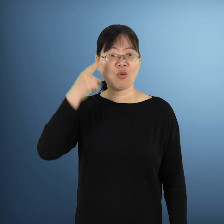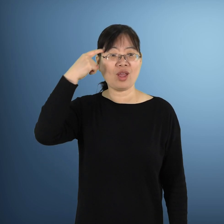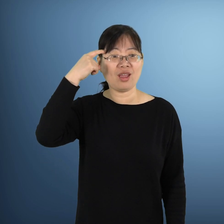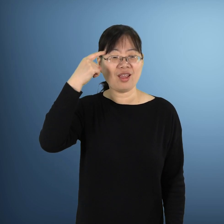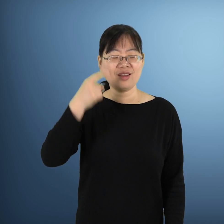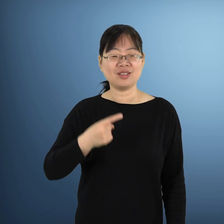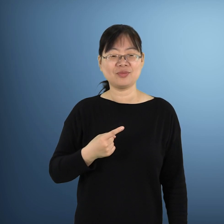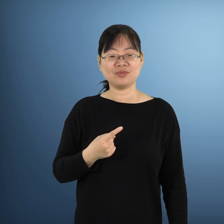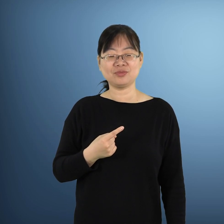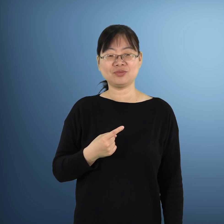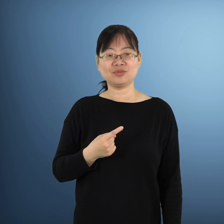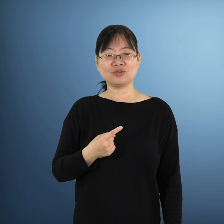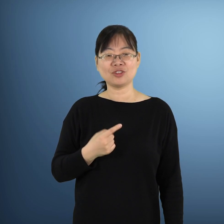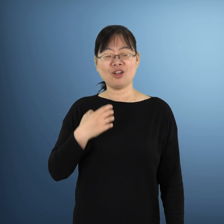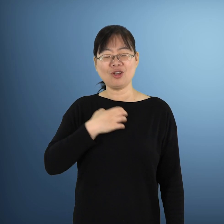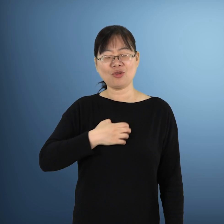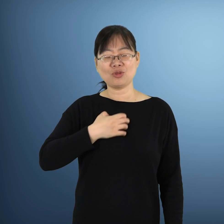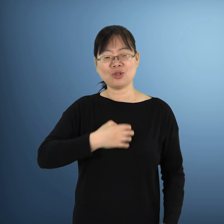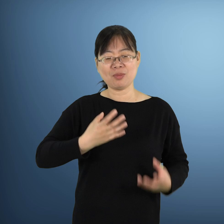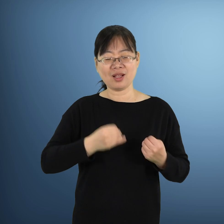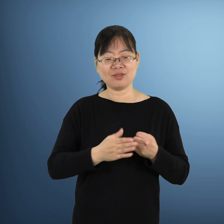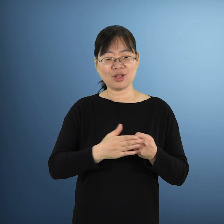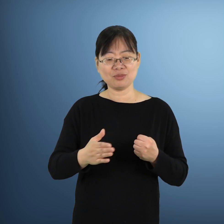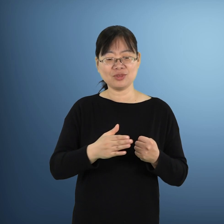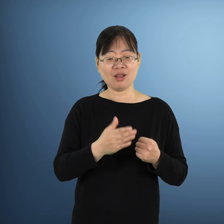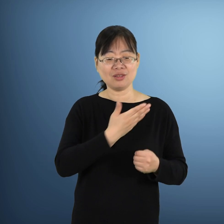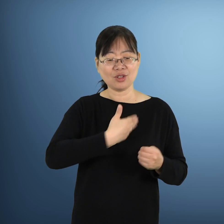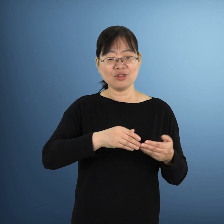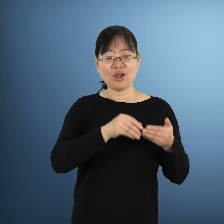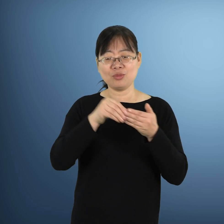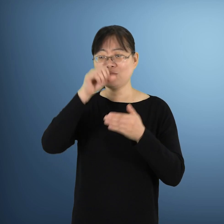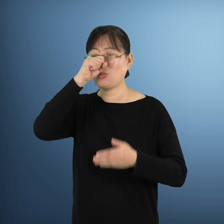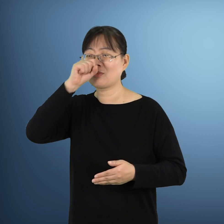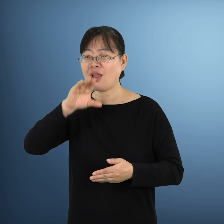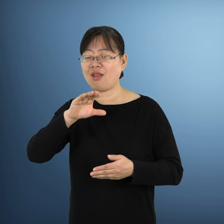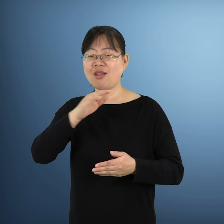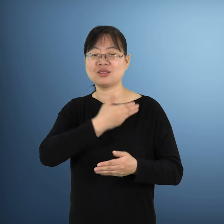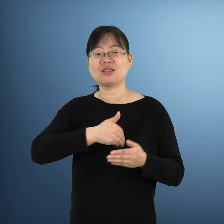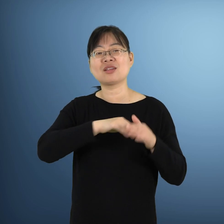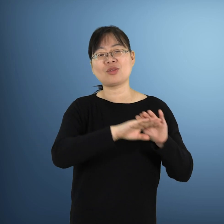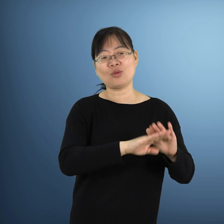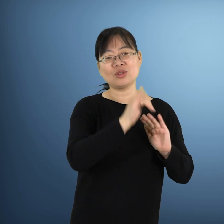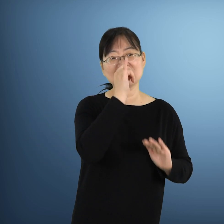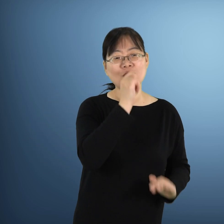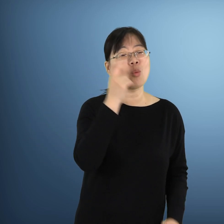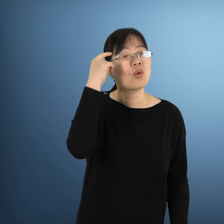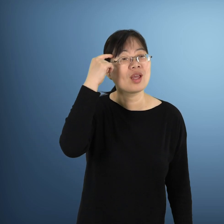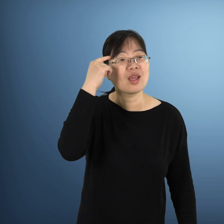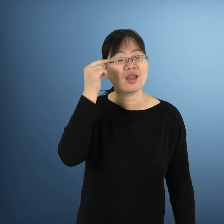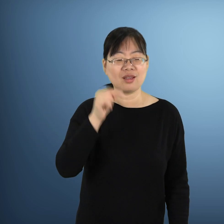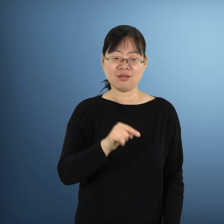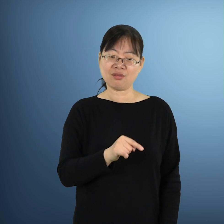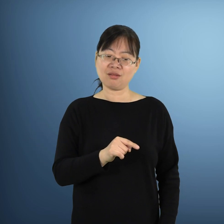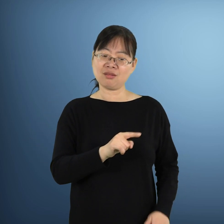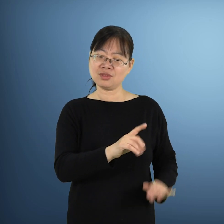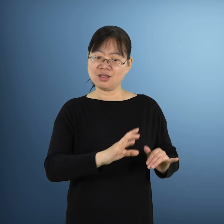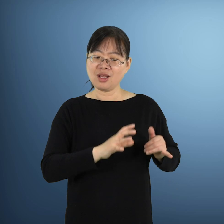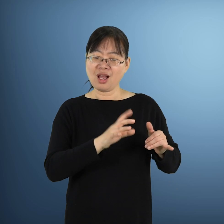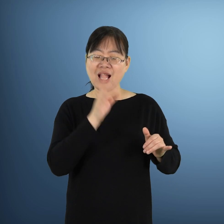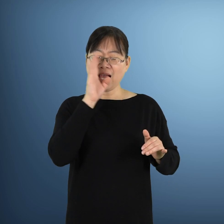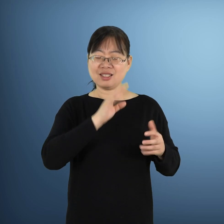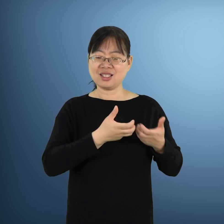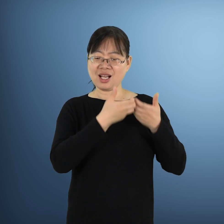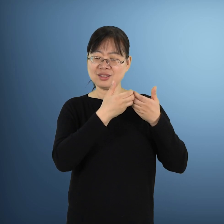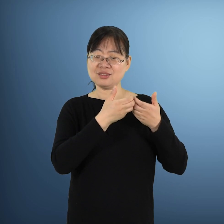불안한 제자들인데 근데 남겨두신단 말이에요. 근데 그 남겨두는 세상이 어떤 세상이라고요? 악이